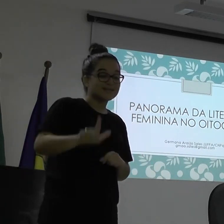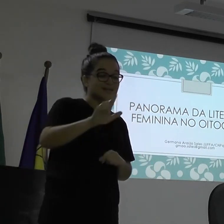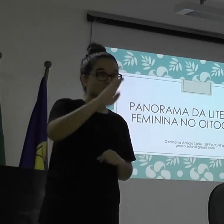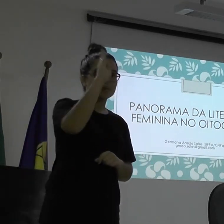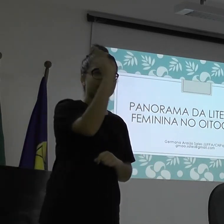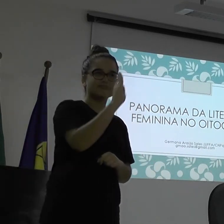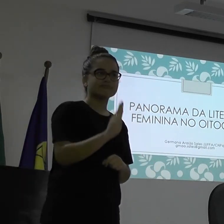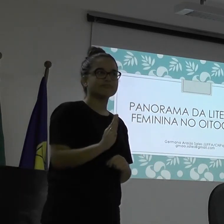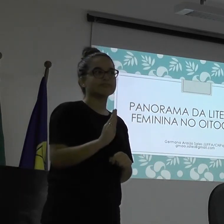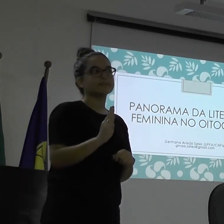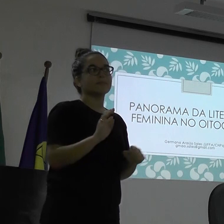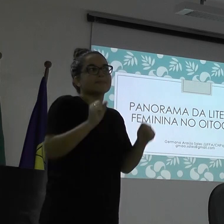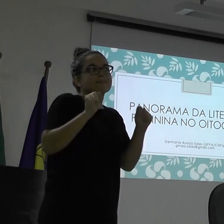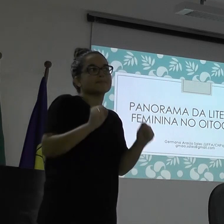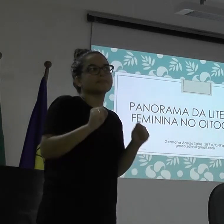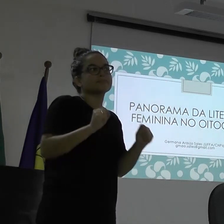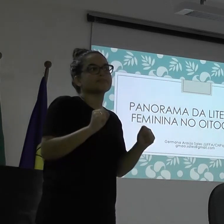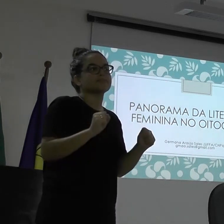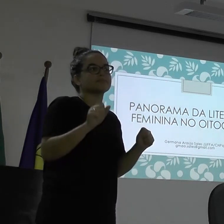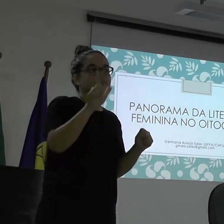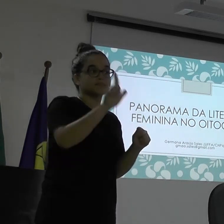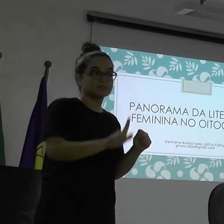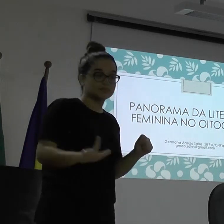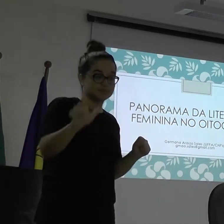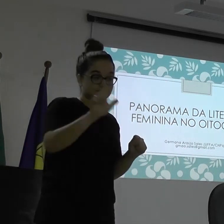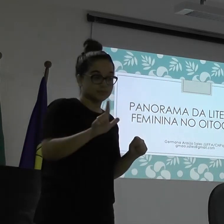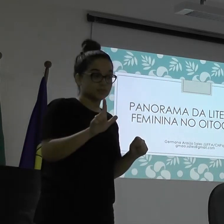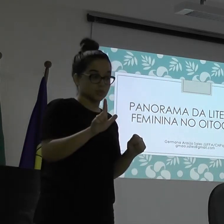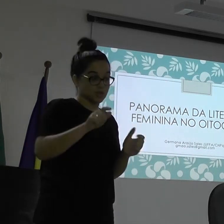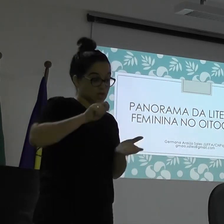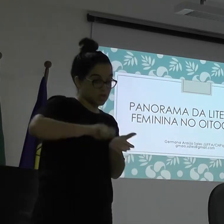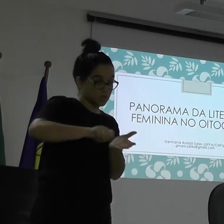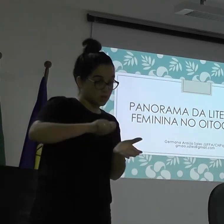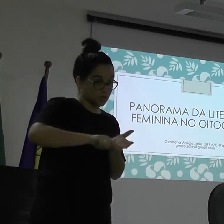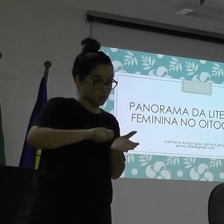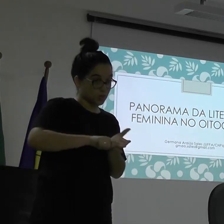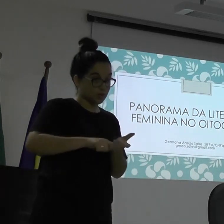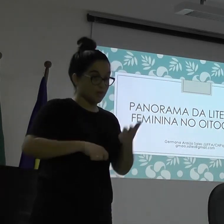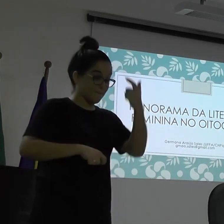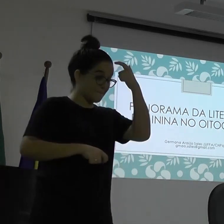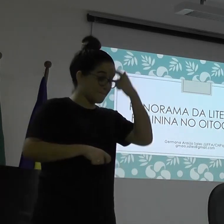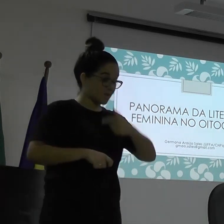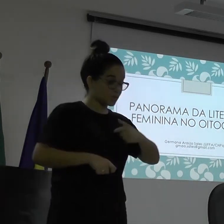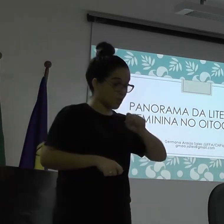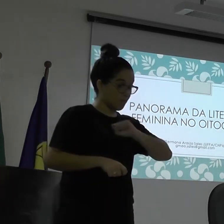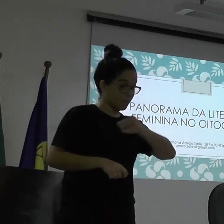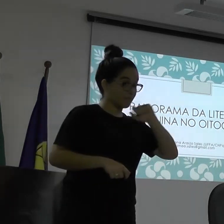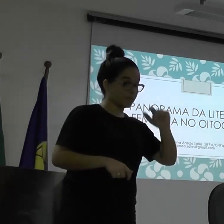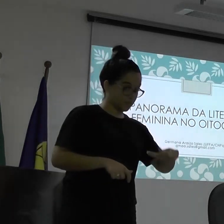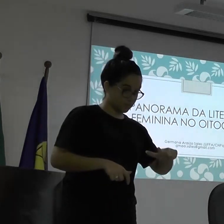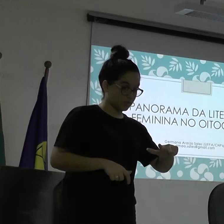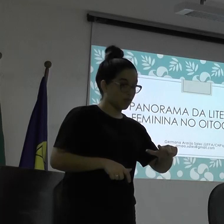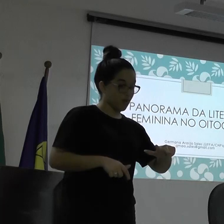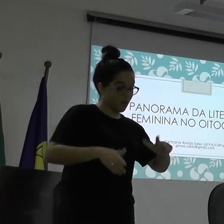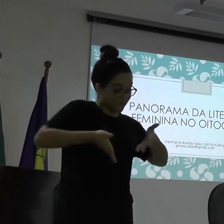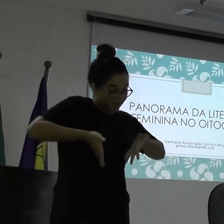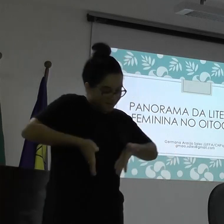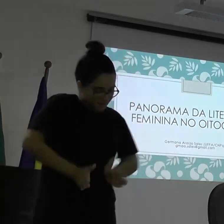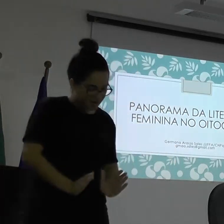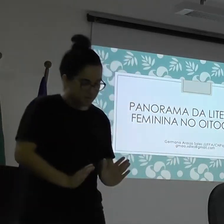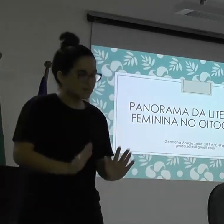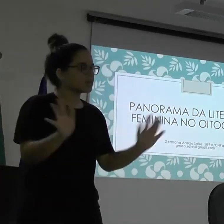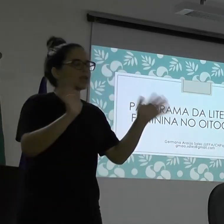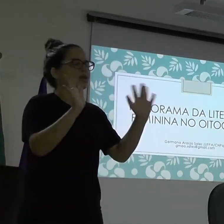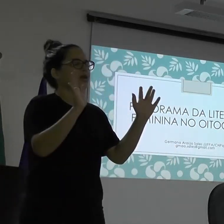brasileira podia ser a literatura escrita por portugueses nascidos no Brasil,